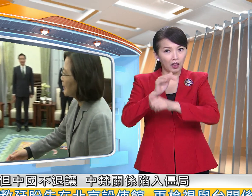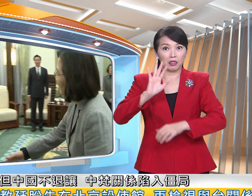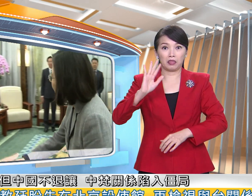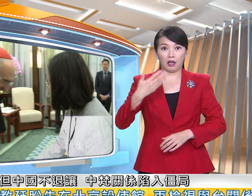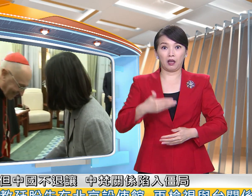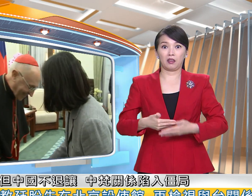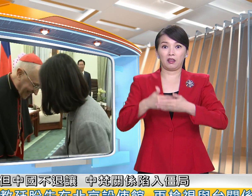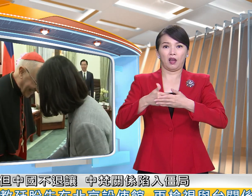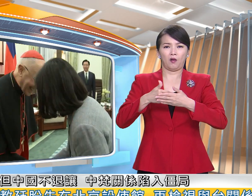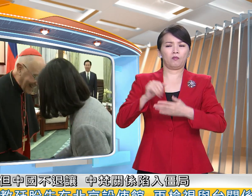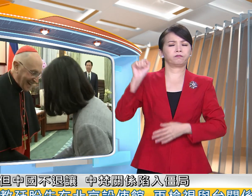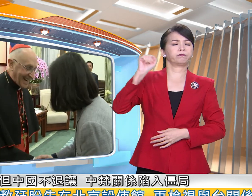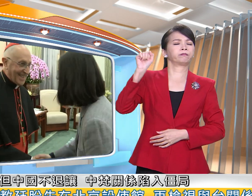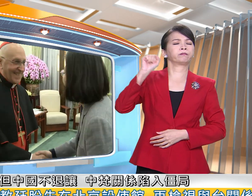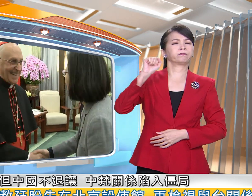局。